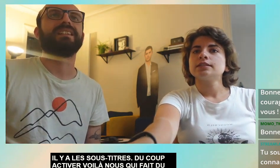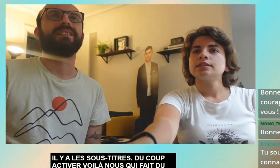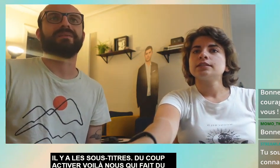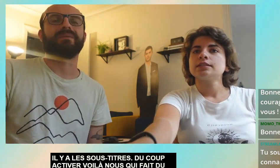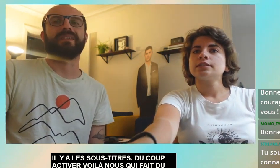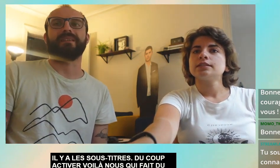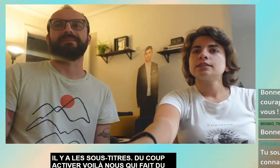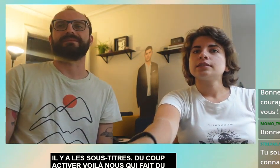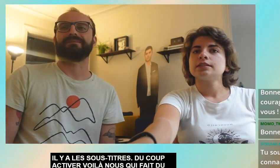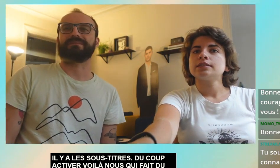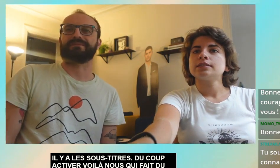Voilà.